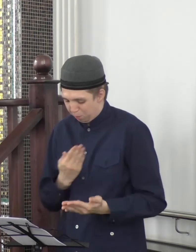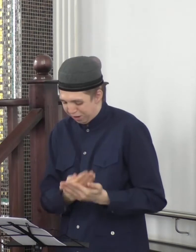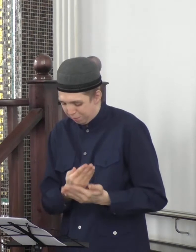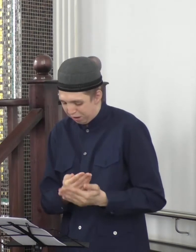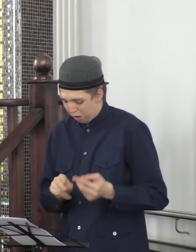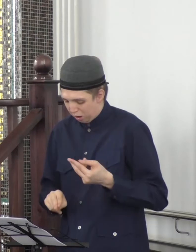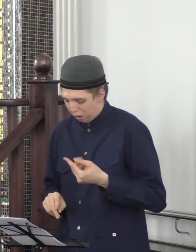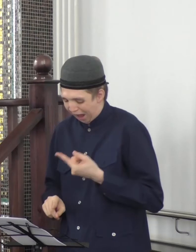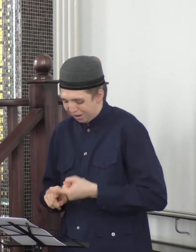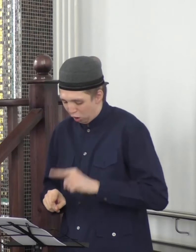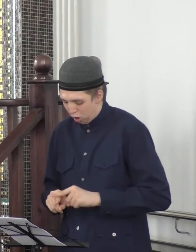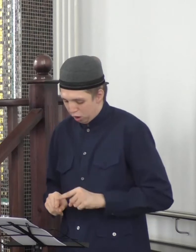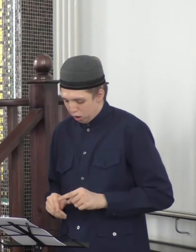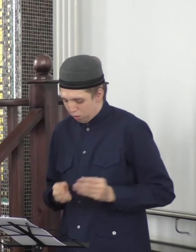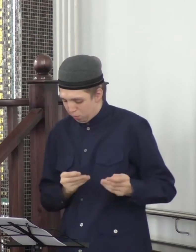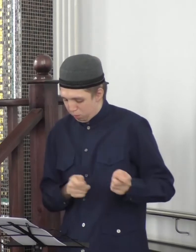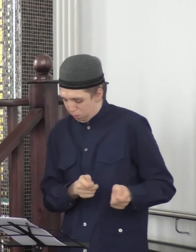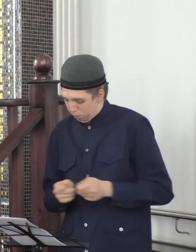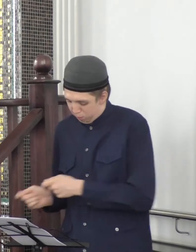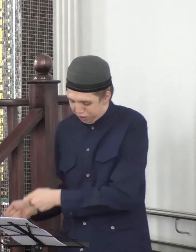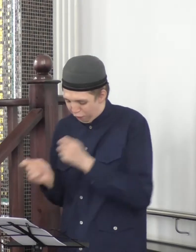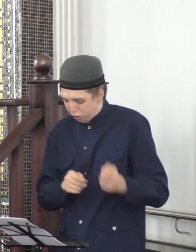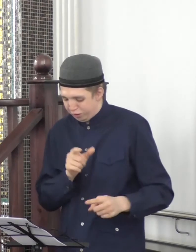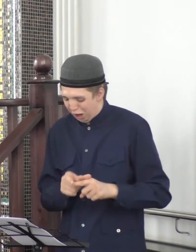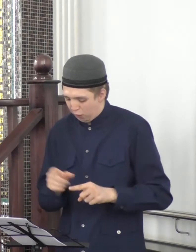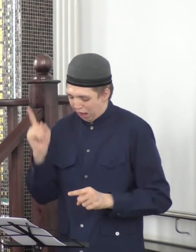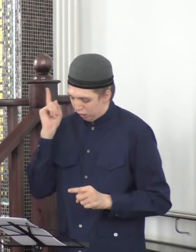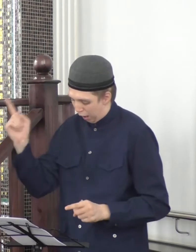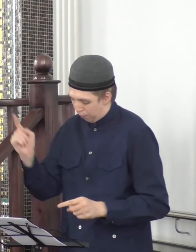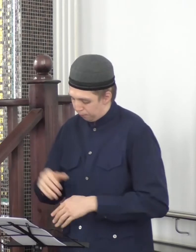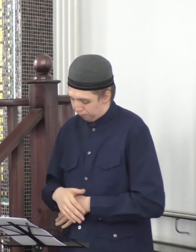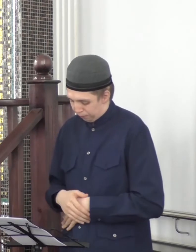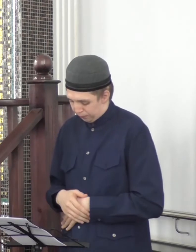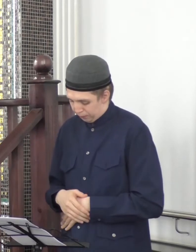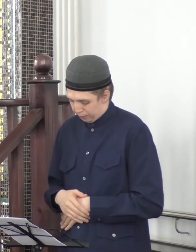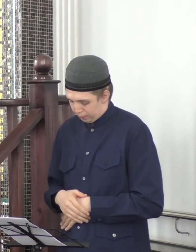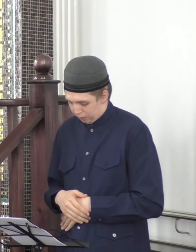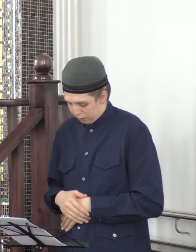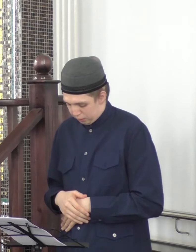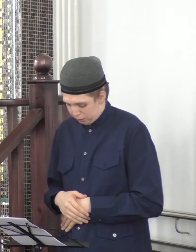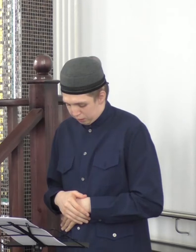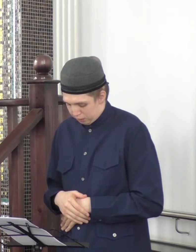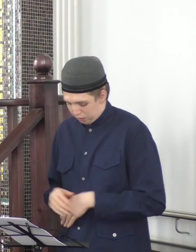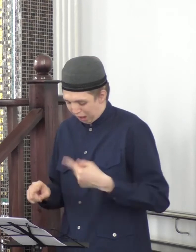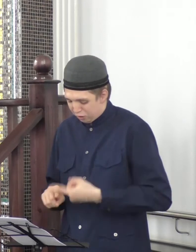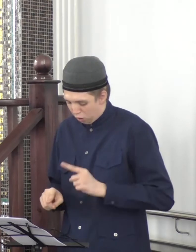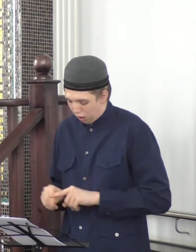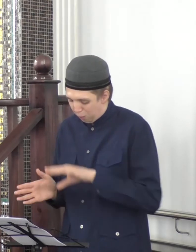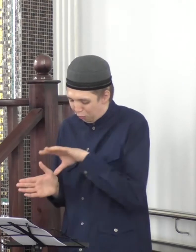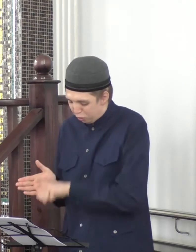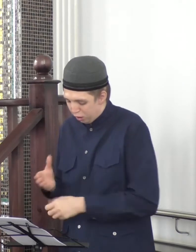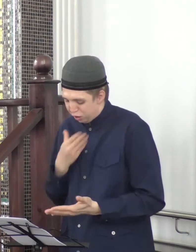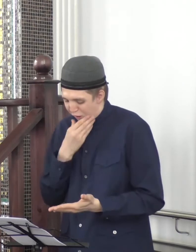инде бераз заряд бирәбез, шулай бит, аның белән кулланыр өчен безгә гел заряд кирәк. Һәм инде Рамазан ул безнең мәктәп, Рамазан